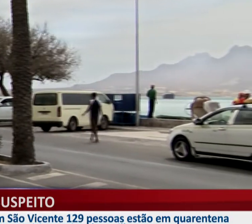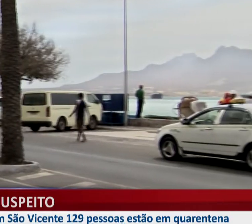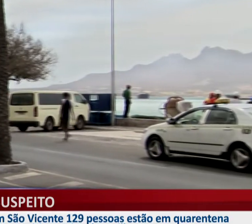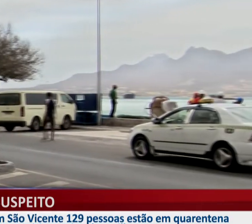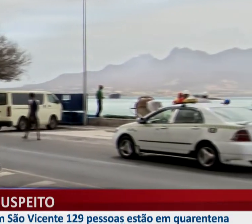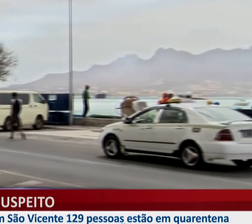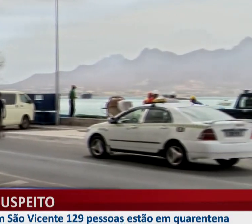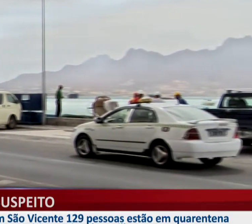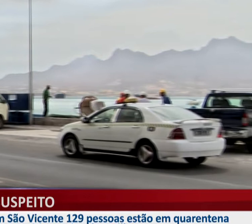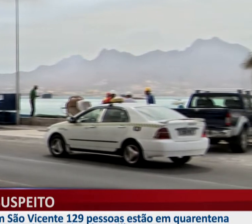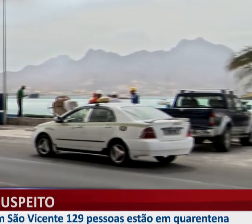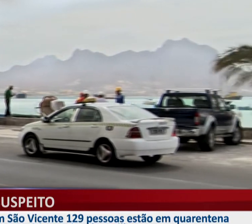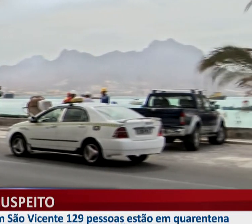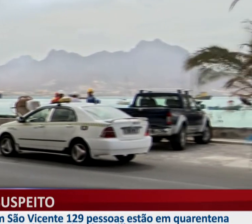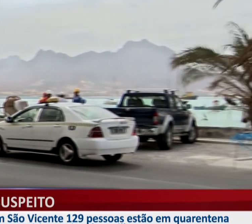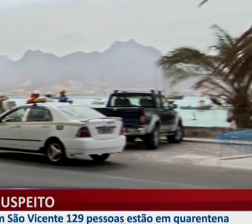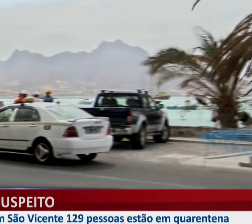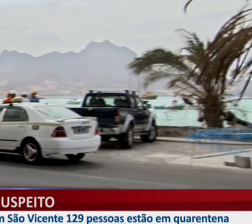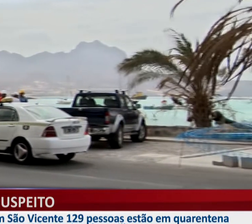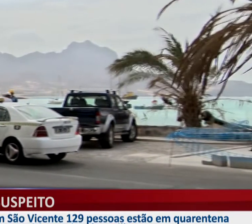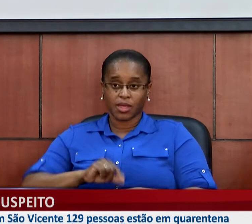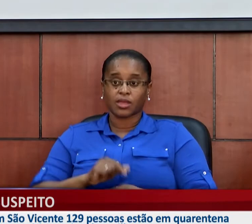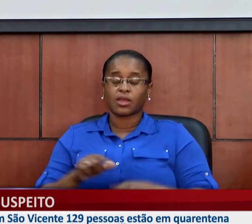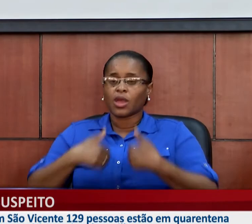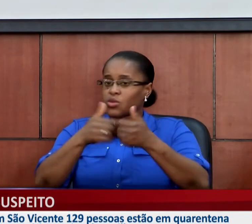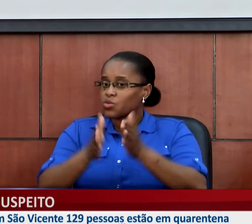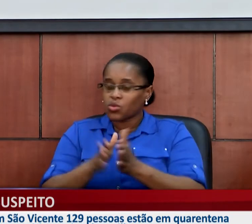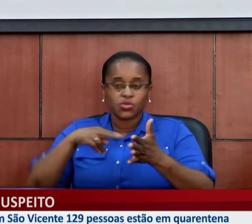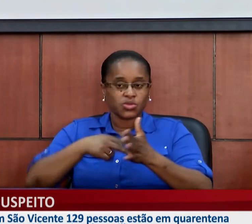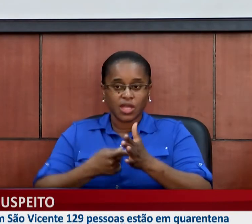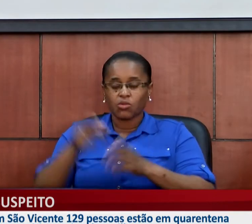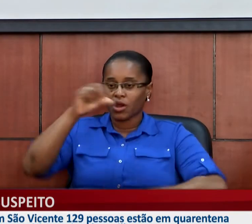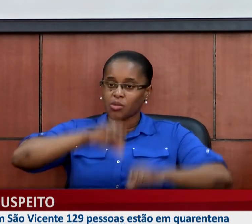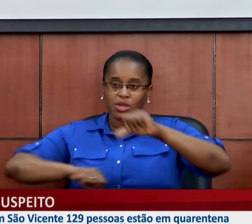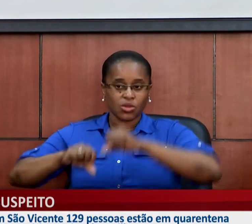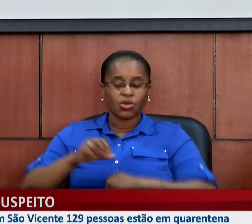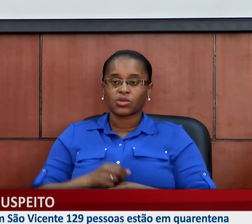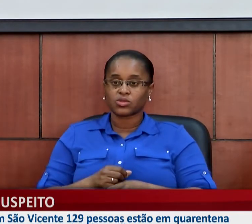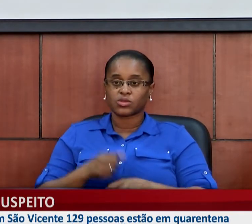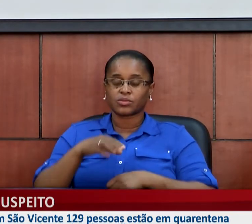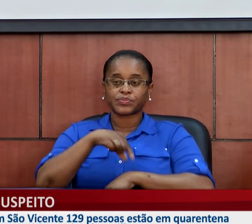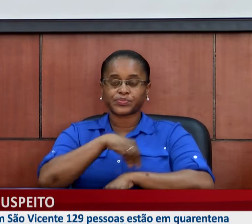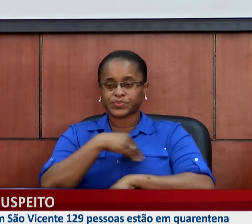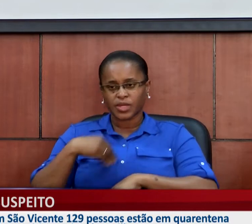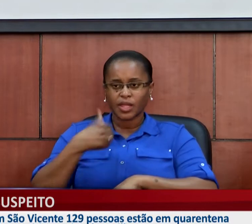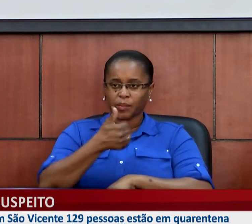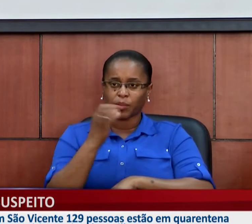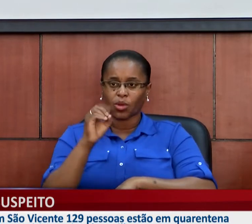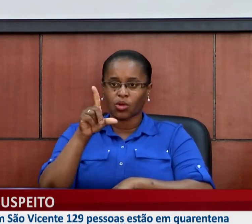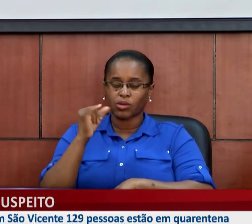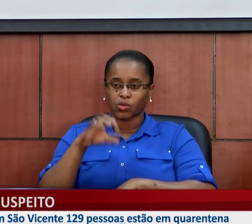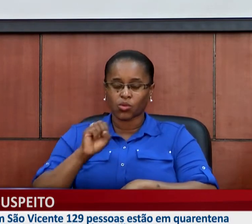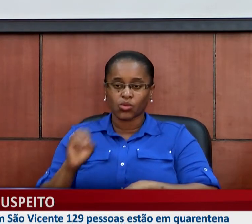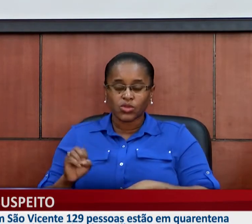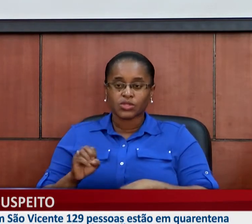para fazer o combate contra o Covid-19. A todos os técnicos de laboratório, biólogos, farmacêuticos e também